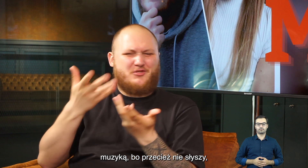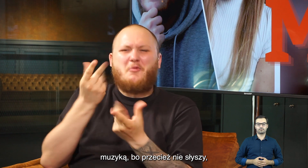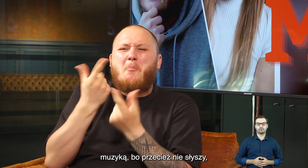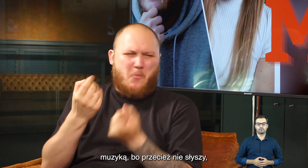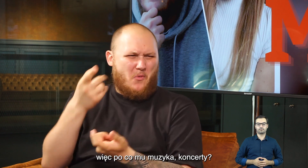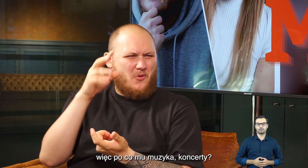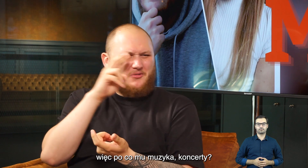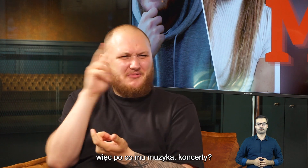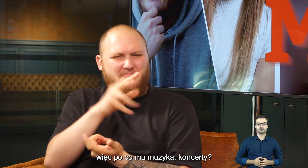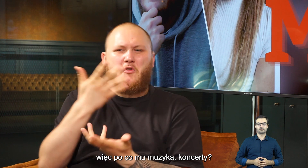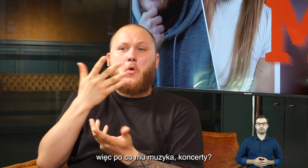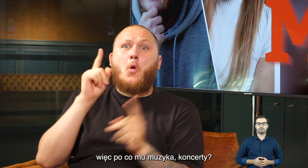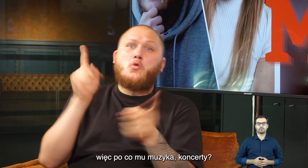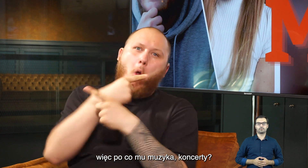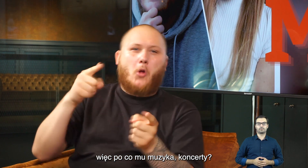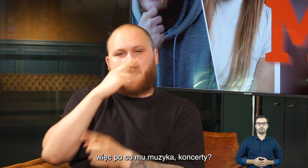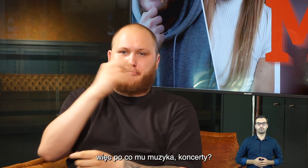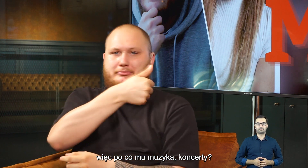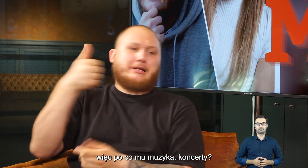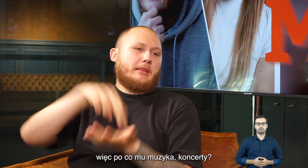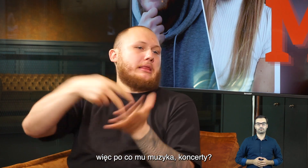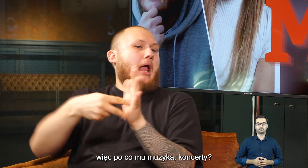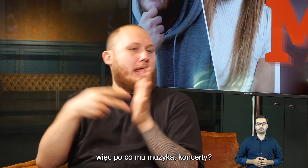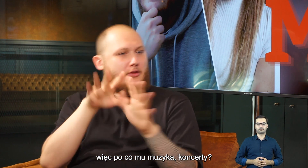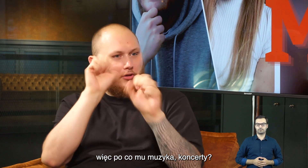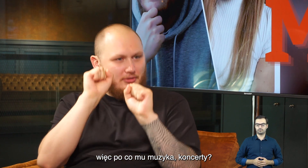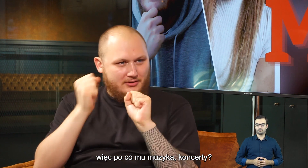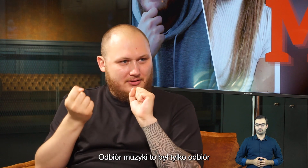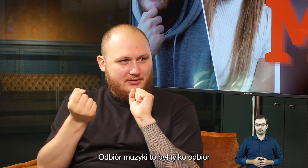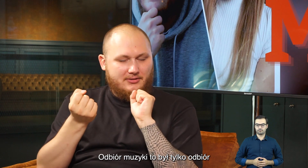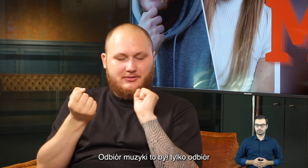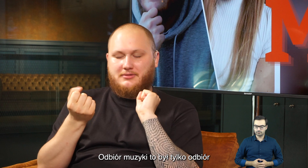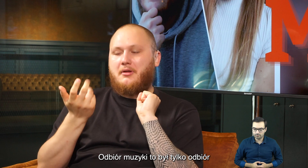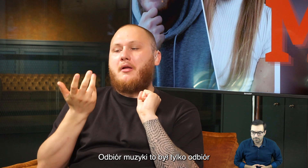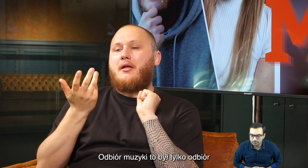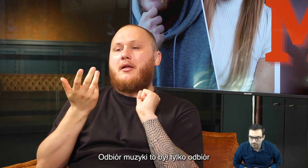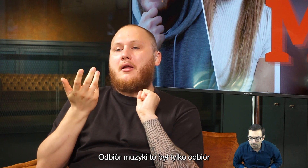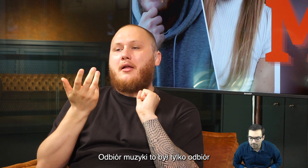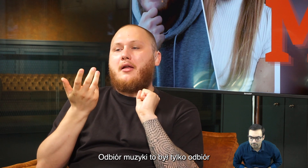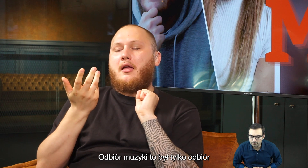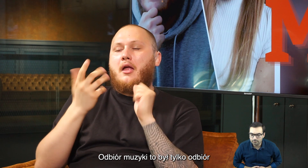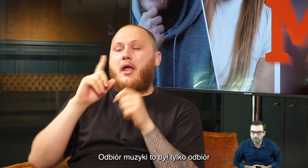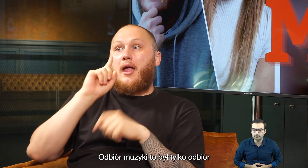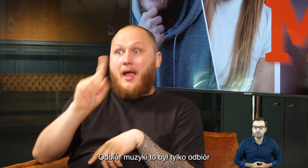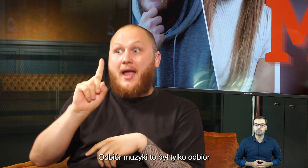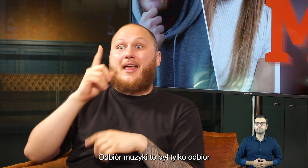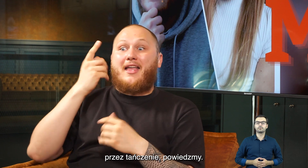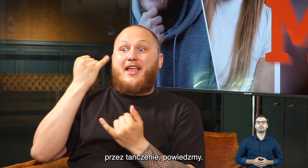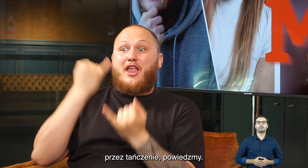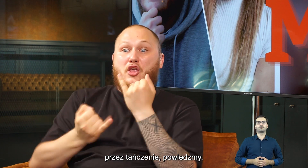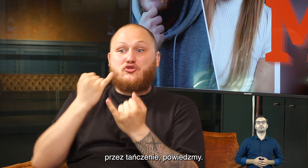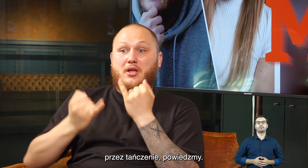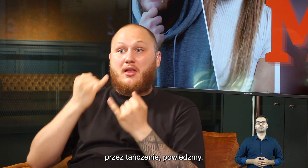że przecież nie słyszy, więc po co mu muzyka, koncerty? To był tylko odbiór